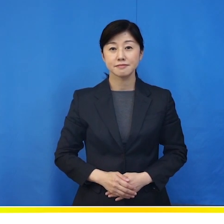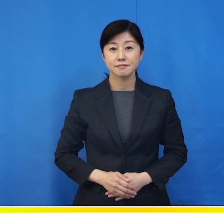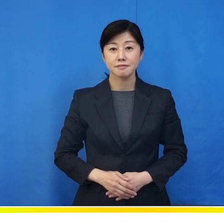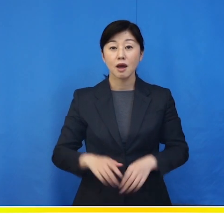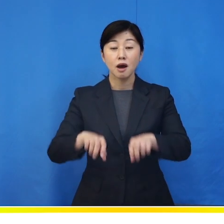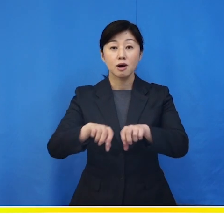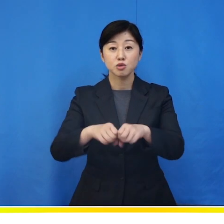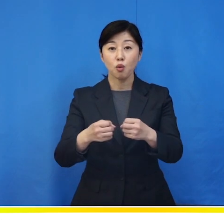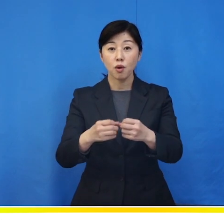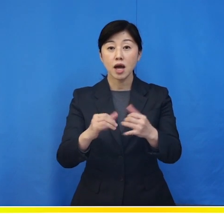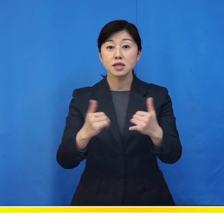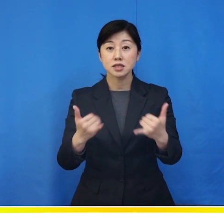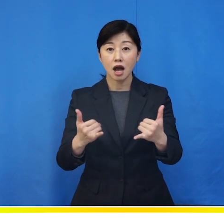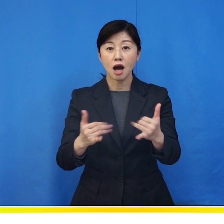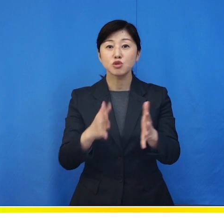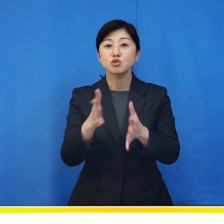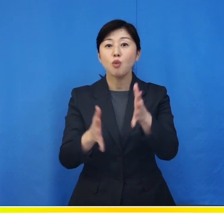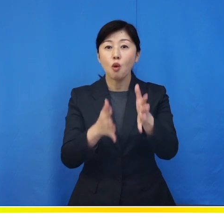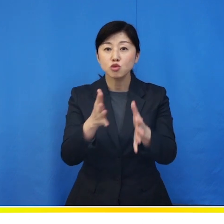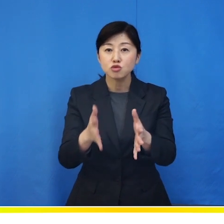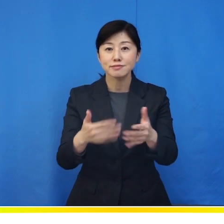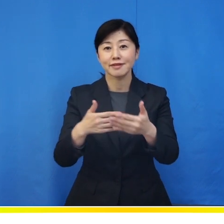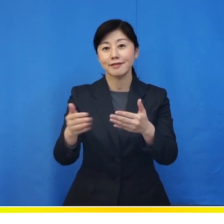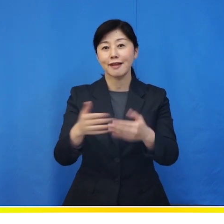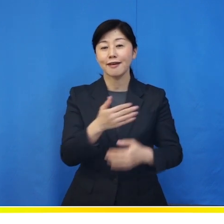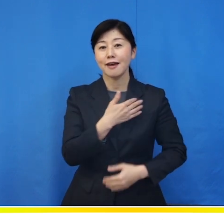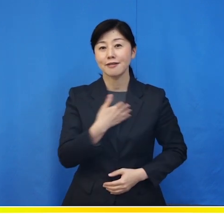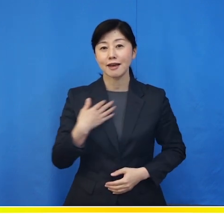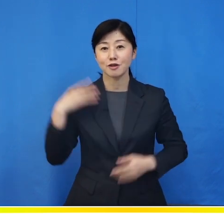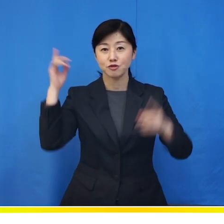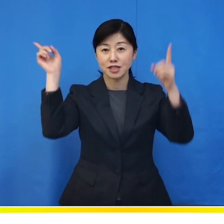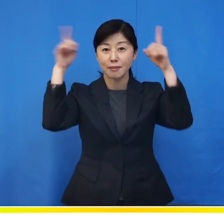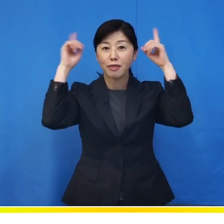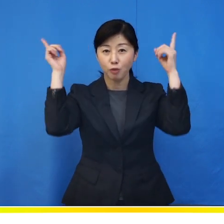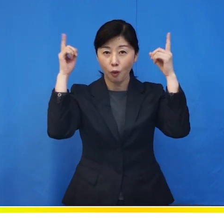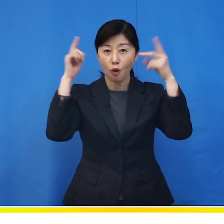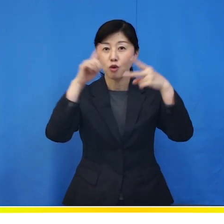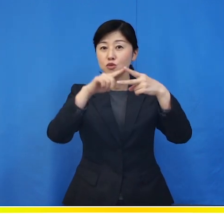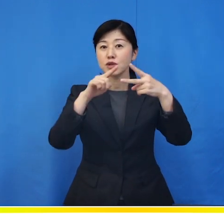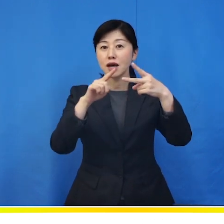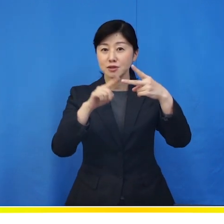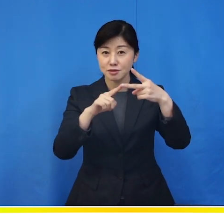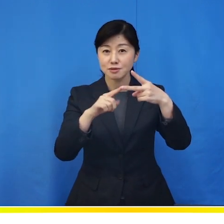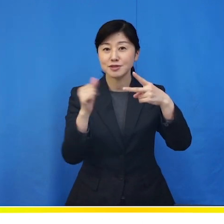障害者スポーツを体験できるイベントを2つご紹介します